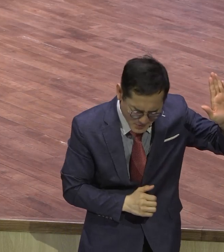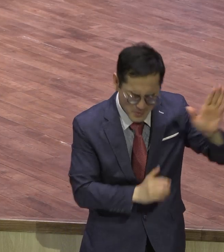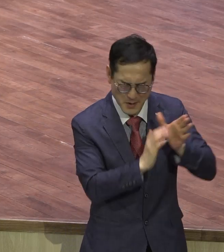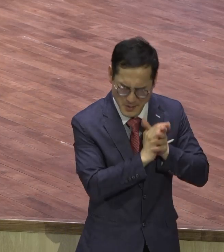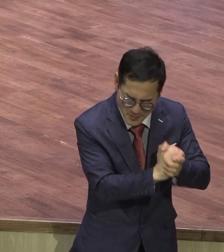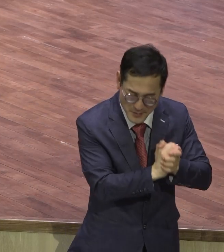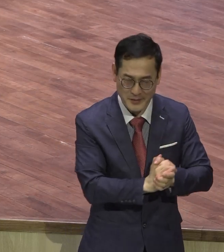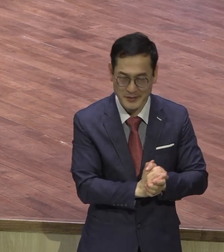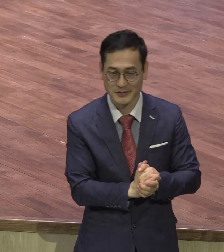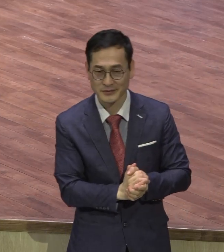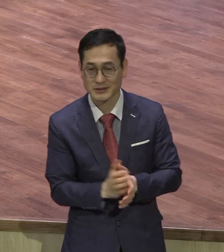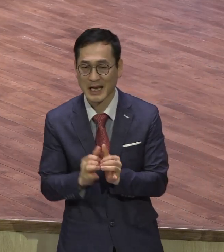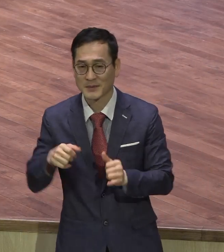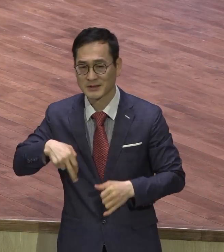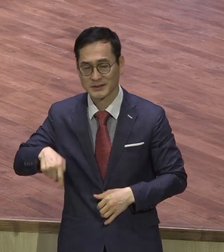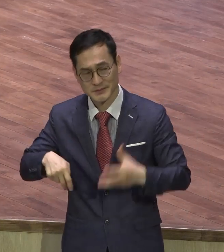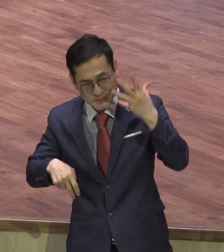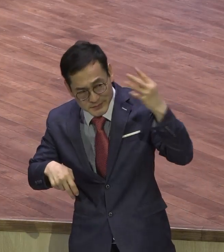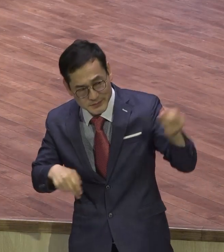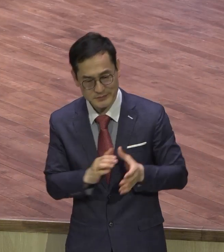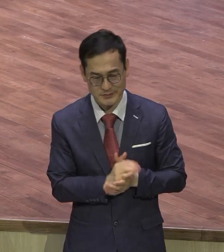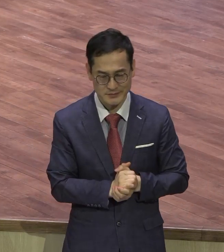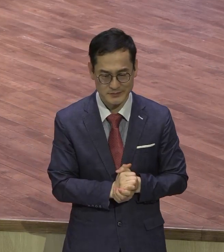이러면서 지나가는 사람들 다 쳐다보고